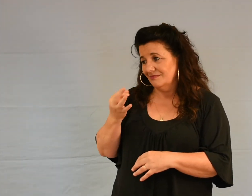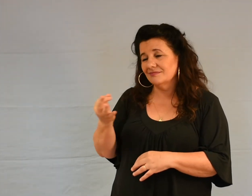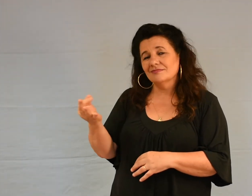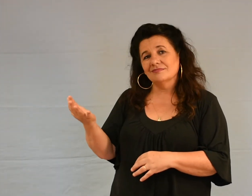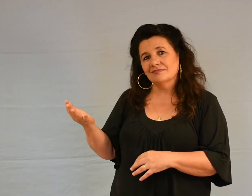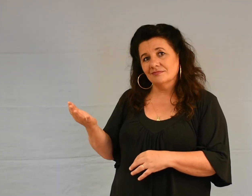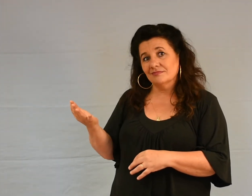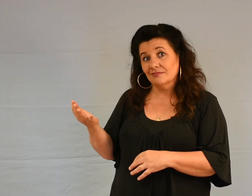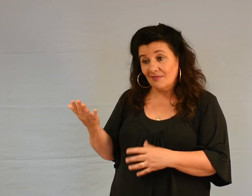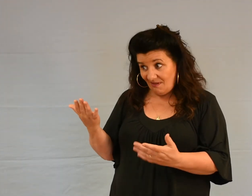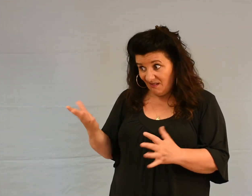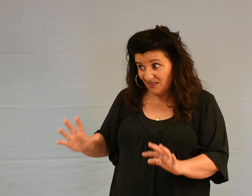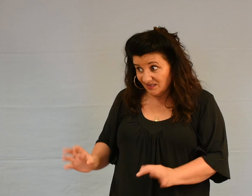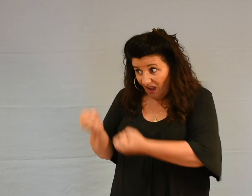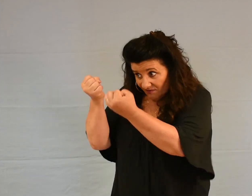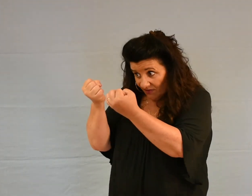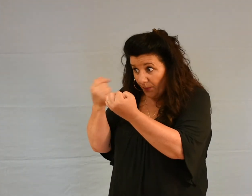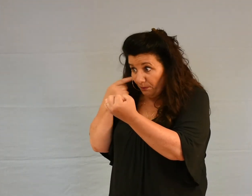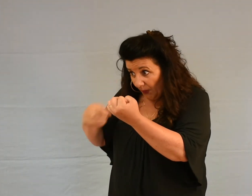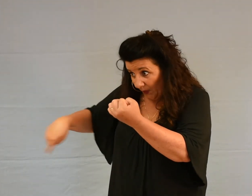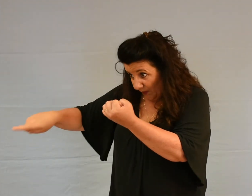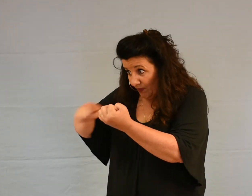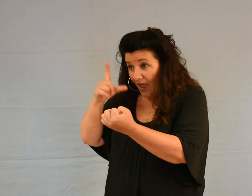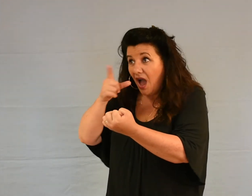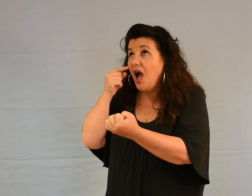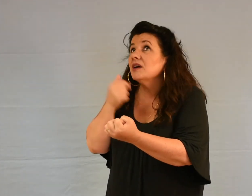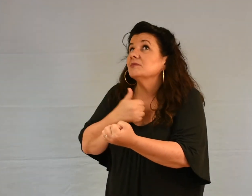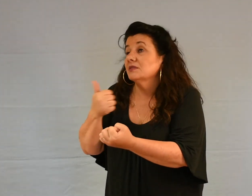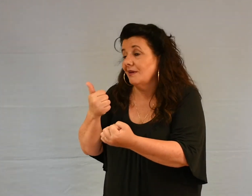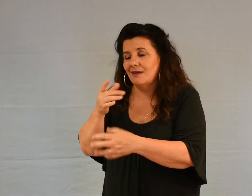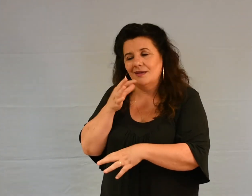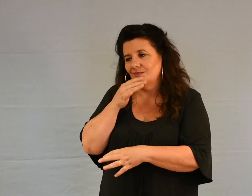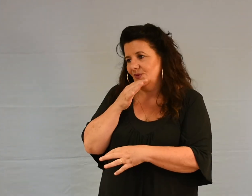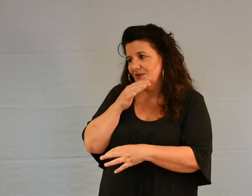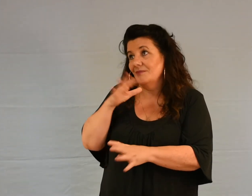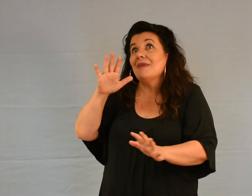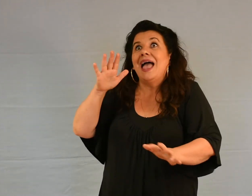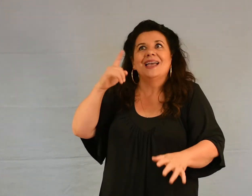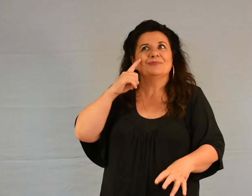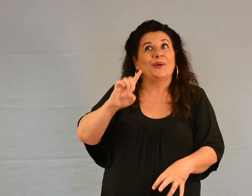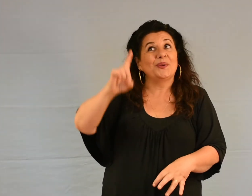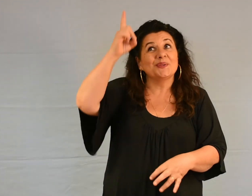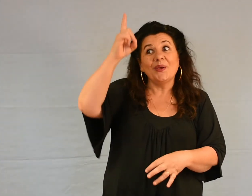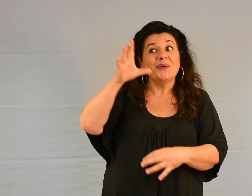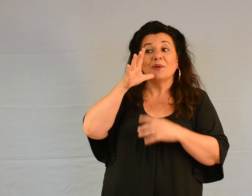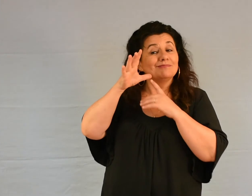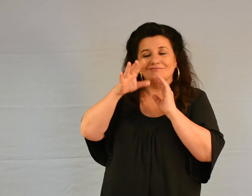pour les hommes, c'est impossible, mais pas pour Dieu, car tout est possible à Dieu.